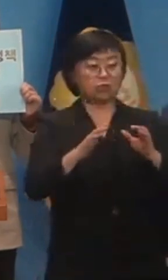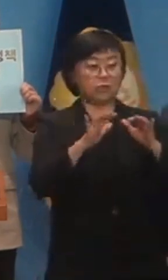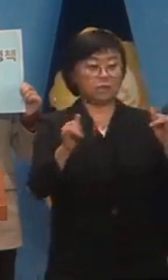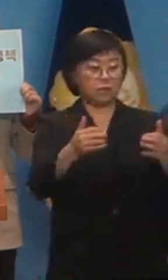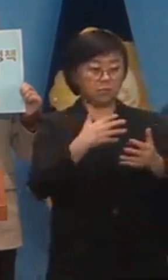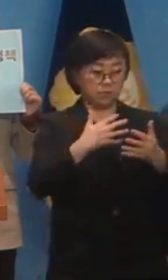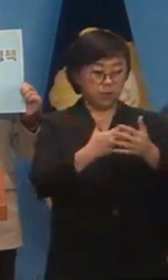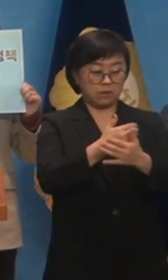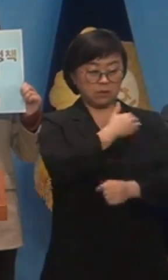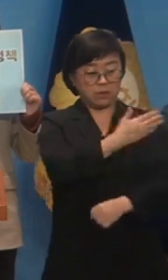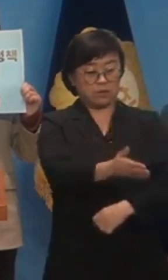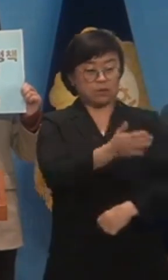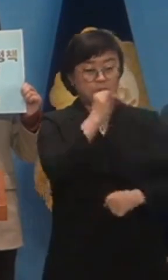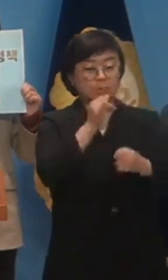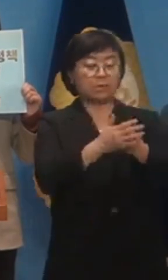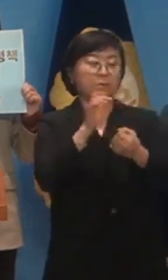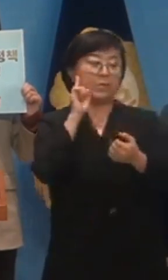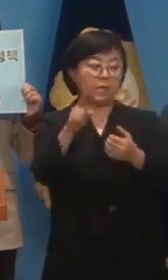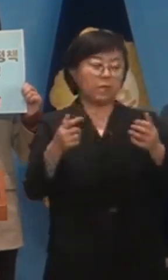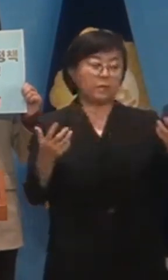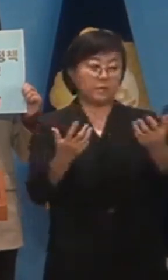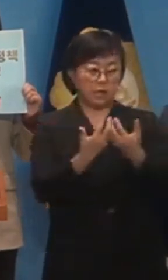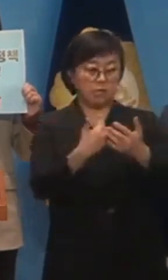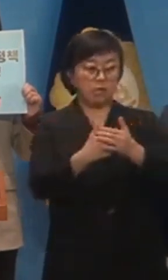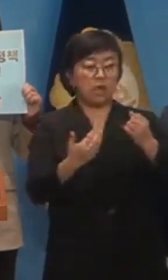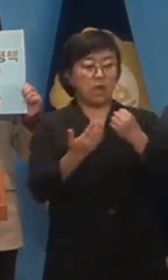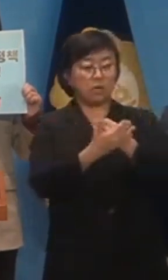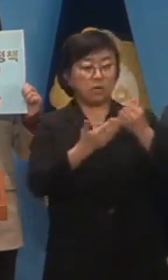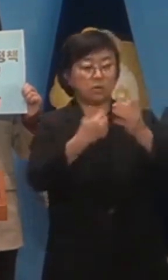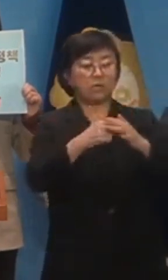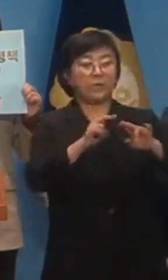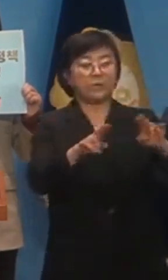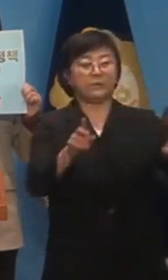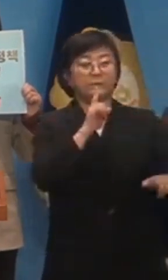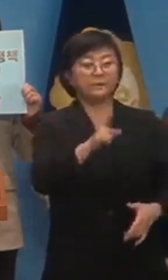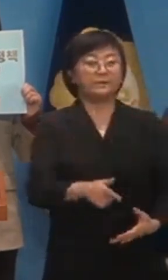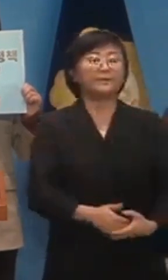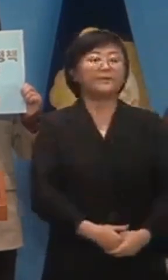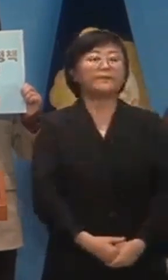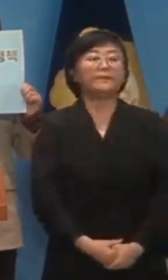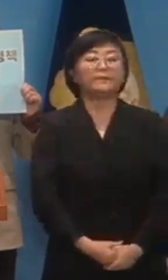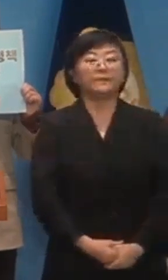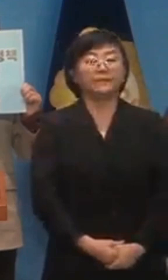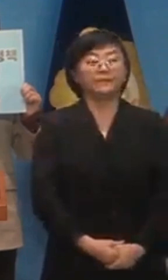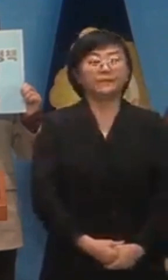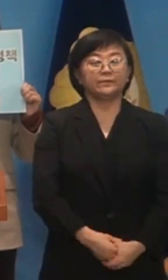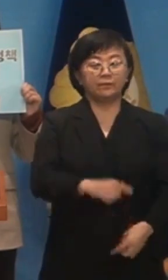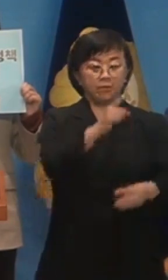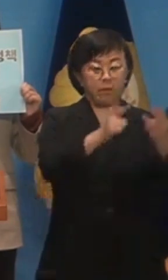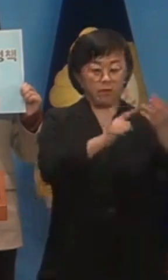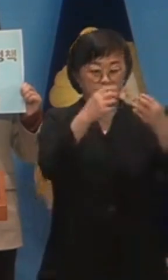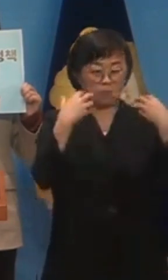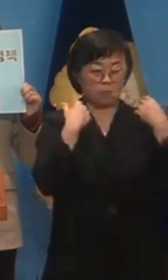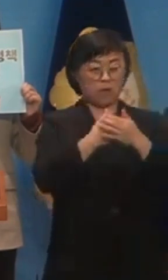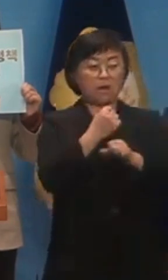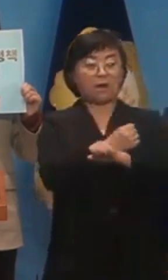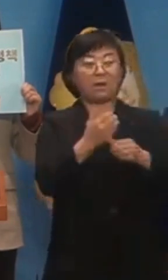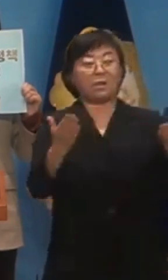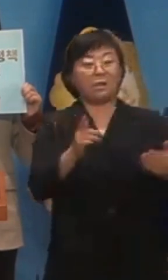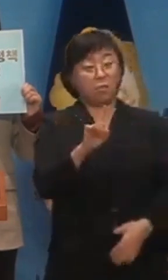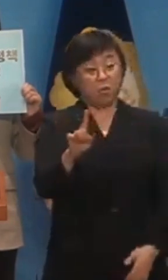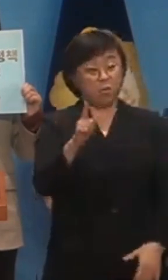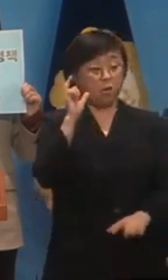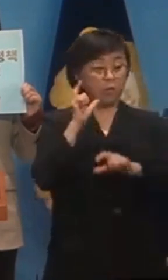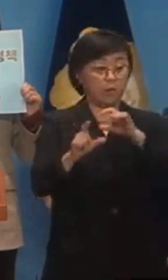국민들의 불안을 외면한 채 내일 채용 공제마저 폐지한 것입니다. 윤석열 정부가 해야 할